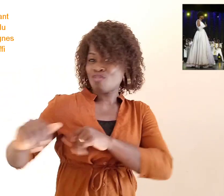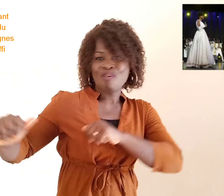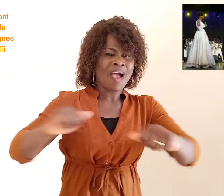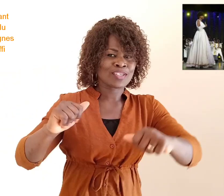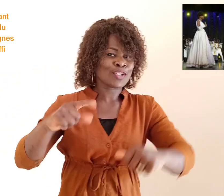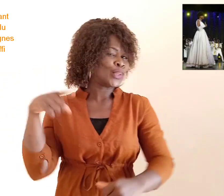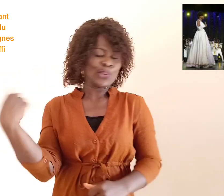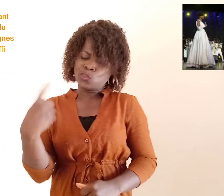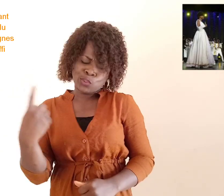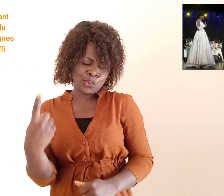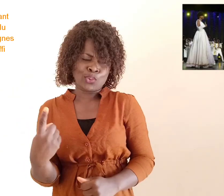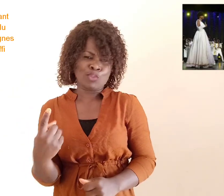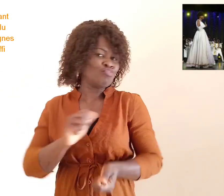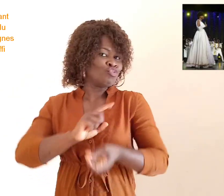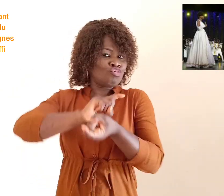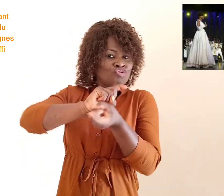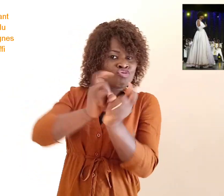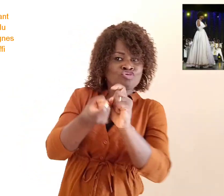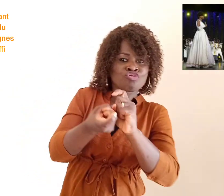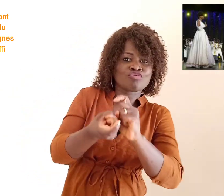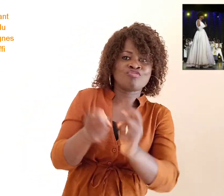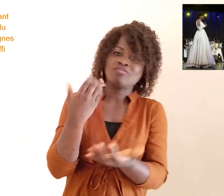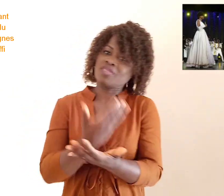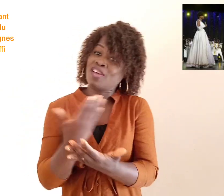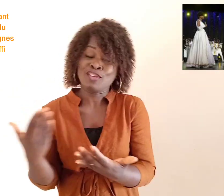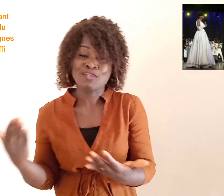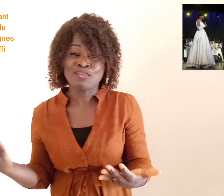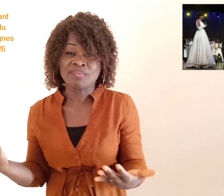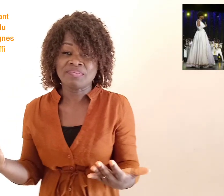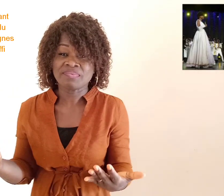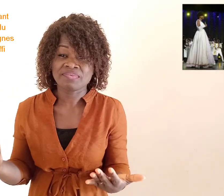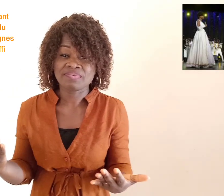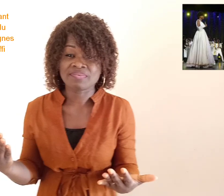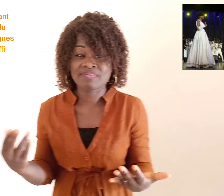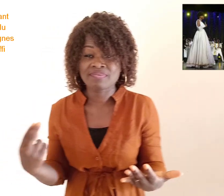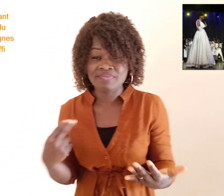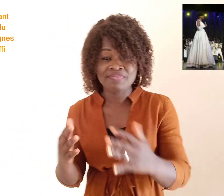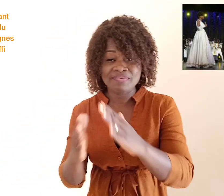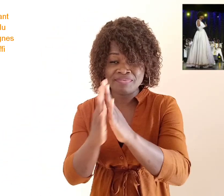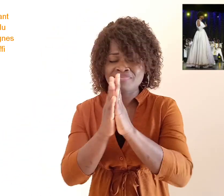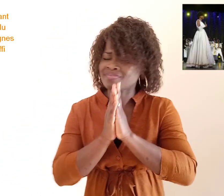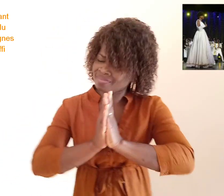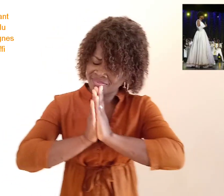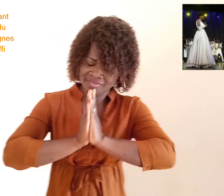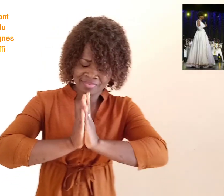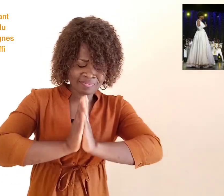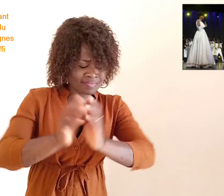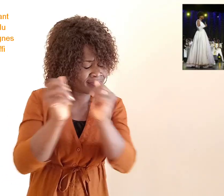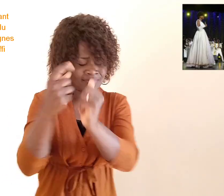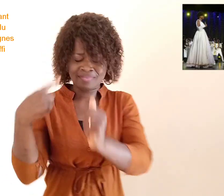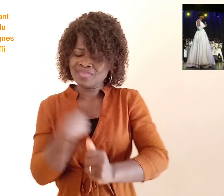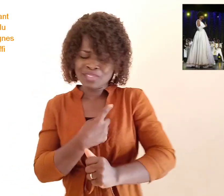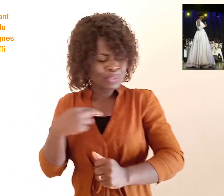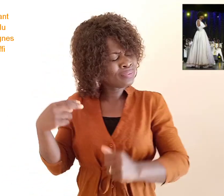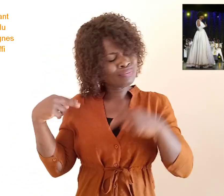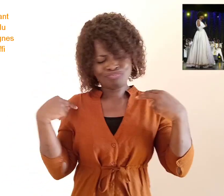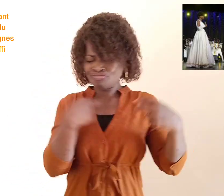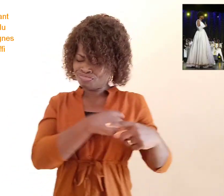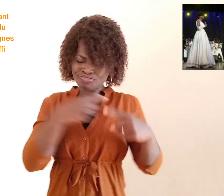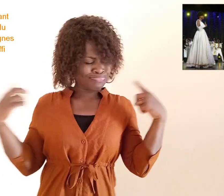il y a toujours quelque chose qui change. Oh Rabachan de Bebek aussi, lève tes deux mains. nos